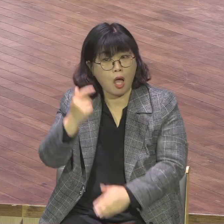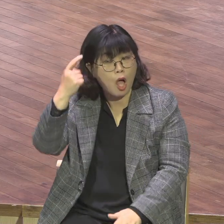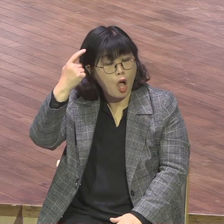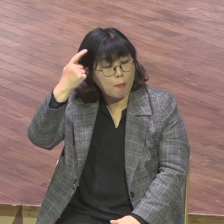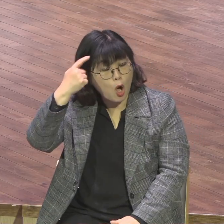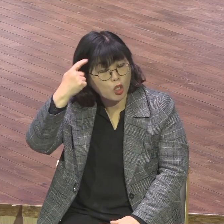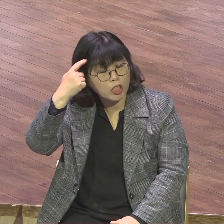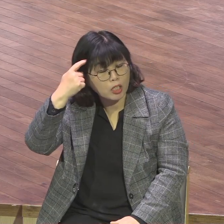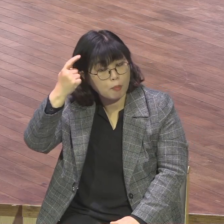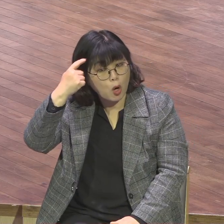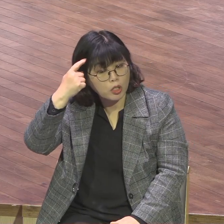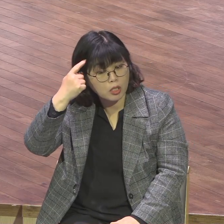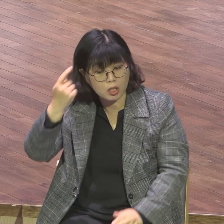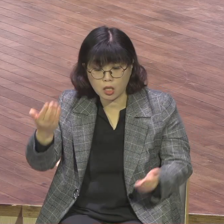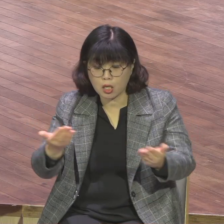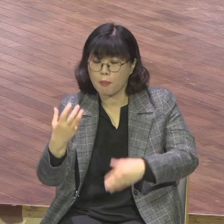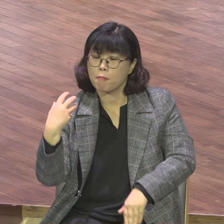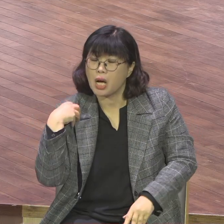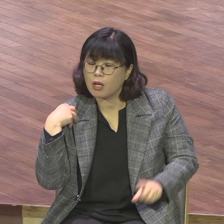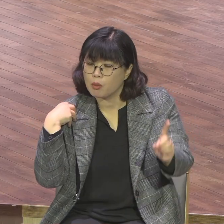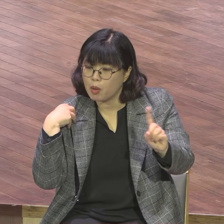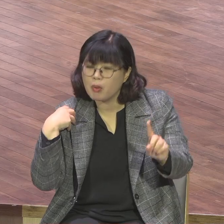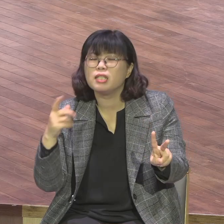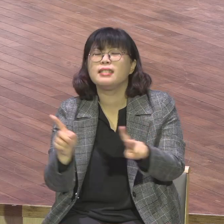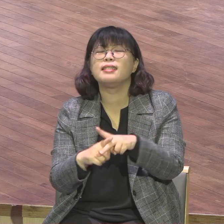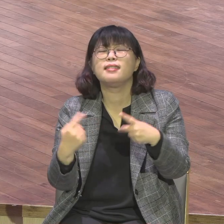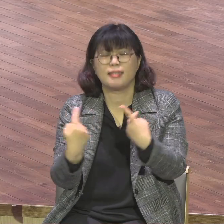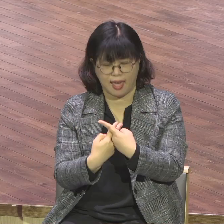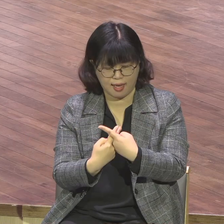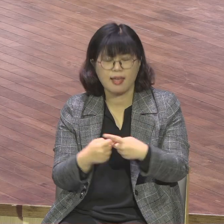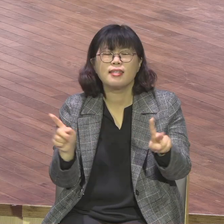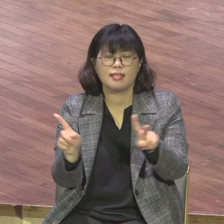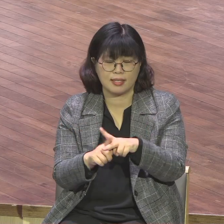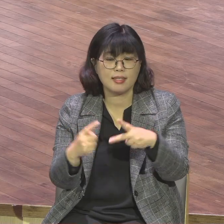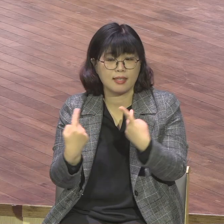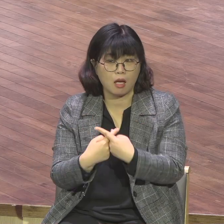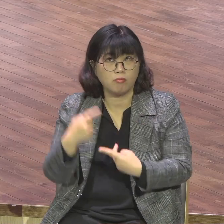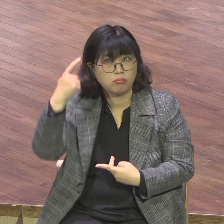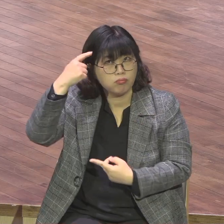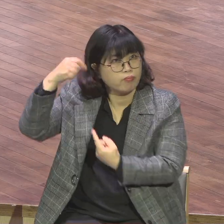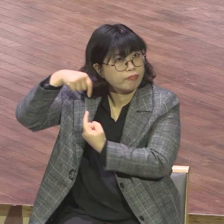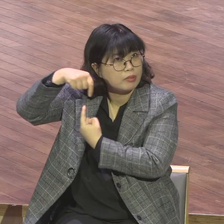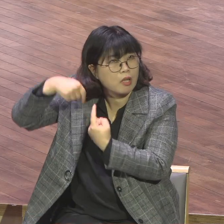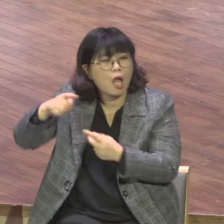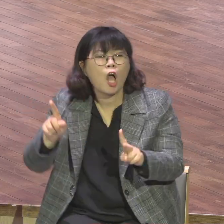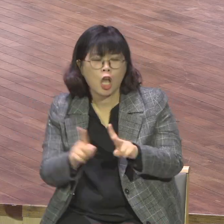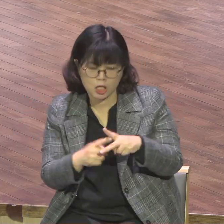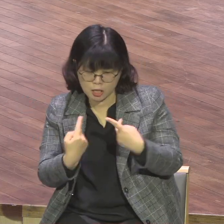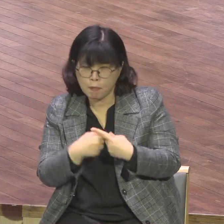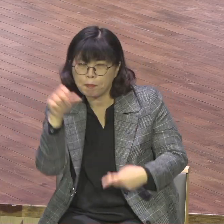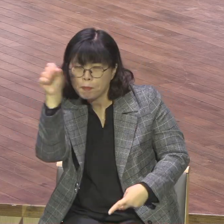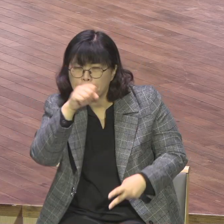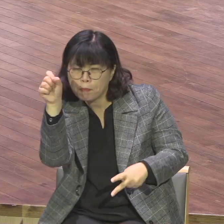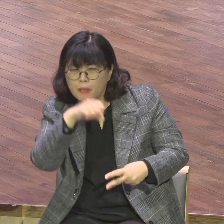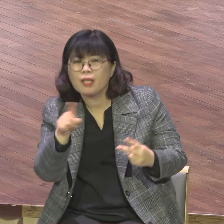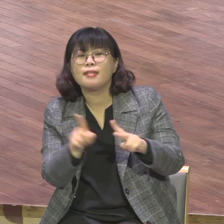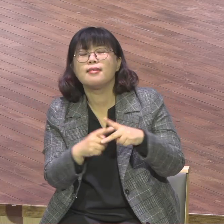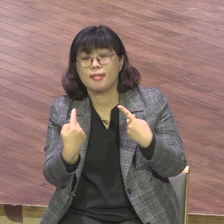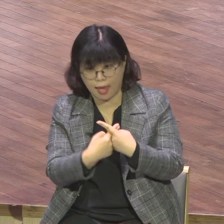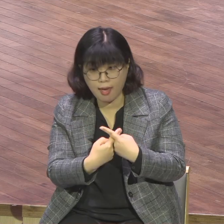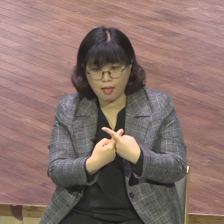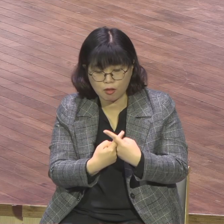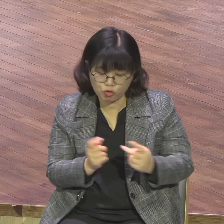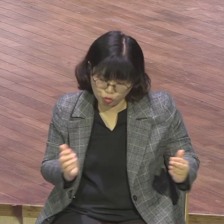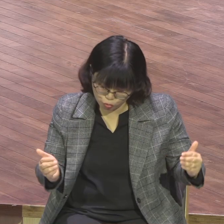이해. 이해해주고 수용해주는. 남편들이 아내를 이해하고 받아들이는 만큼 아내는 꽃을 피지요.